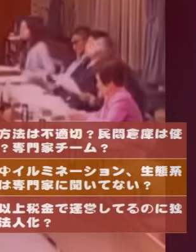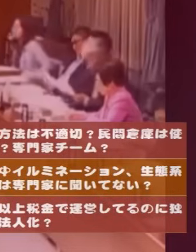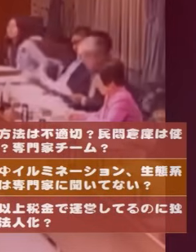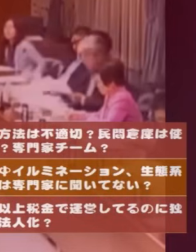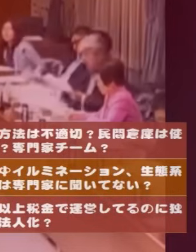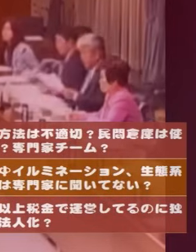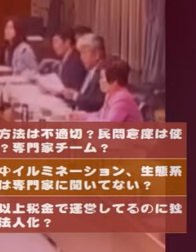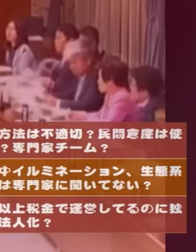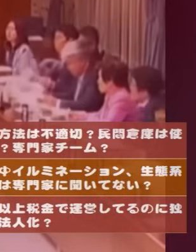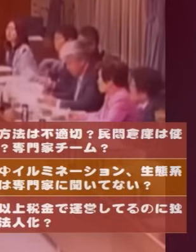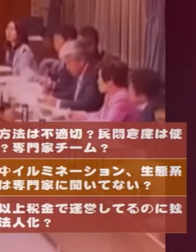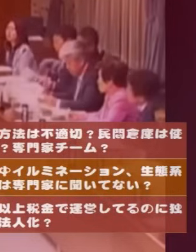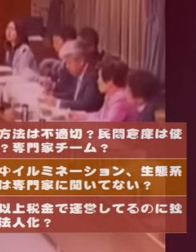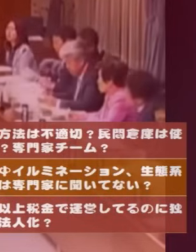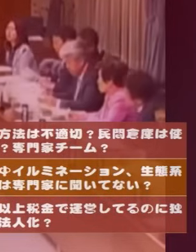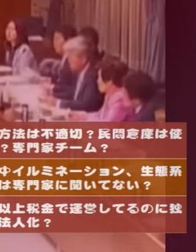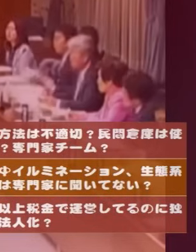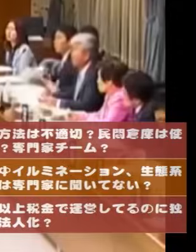松井市長、